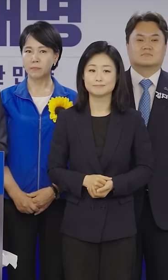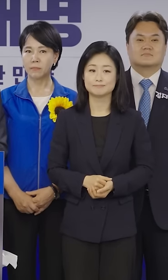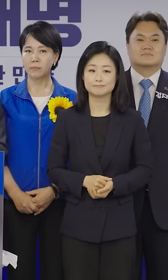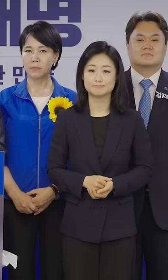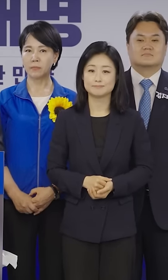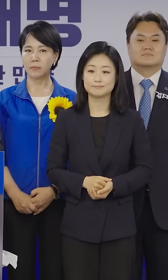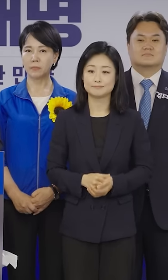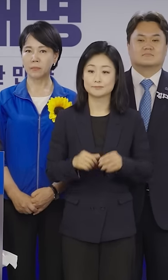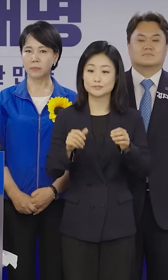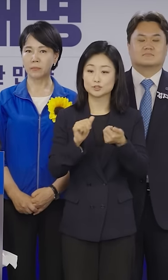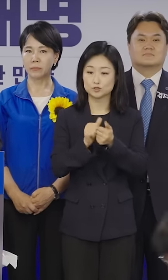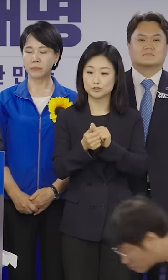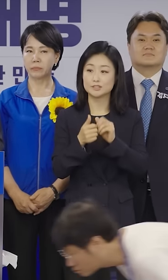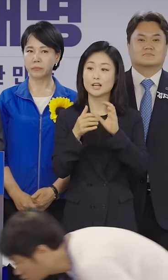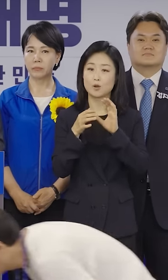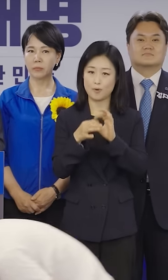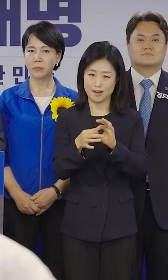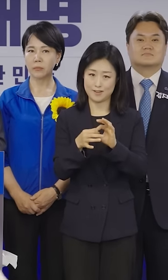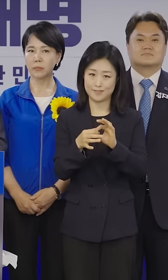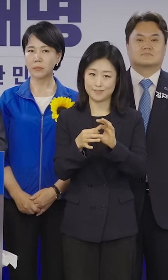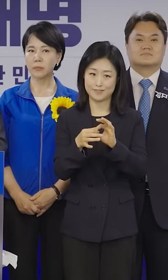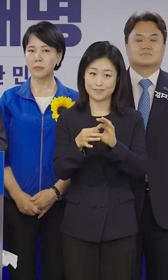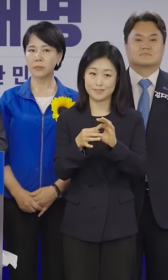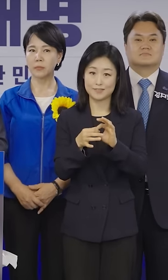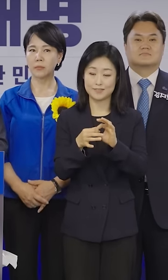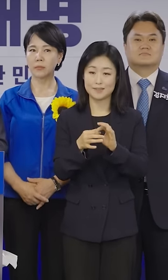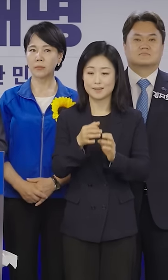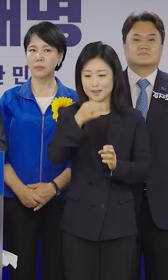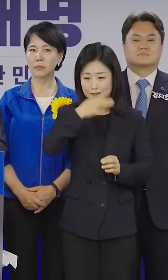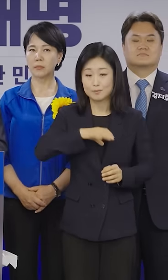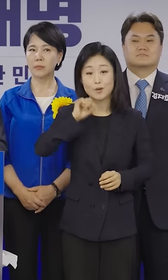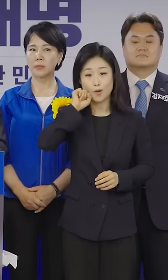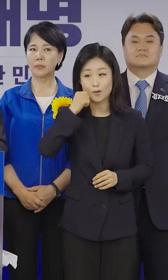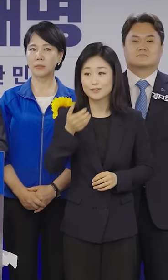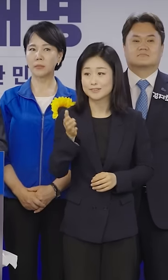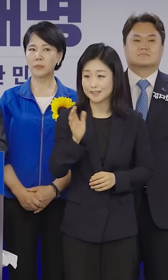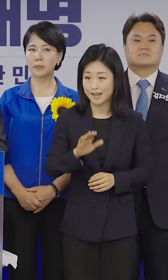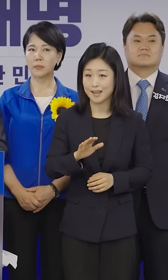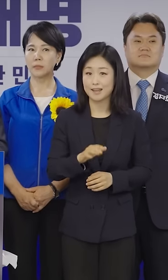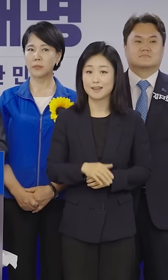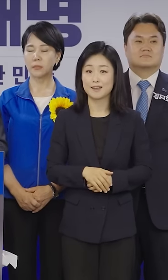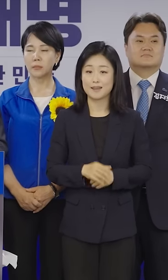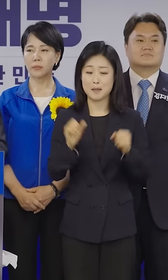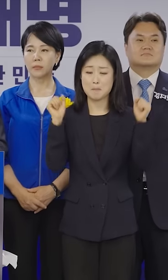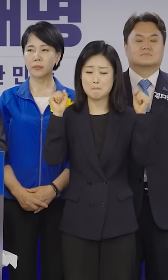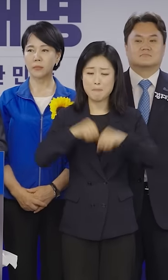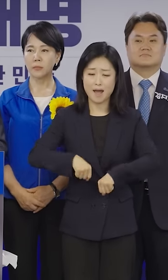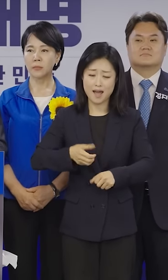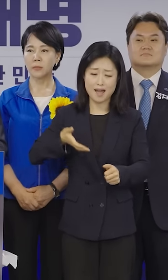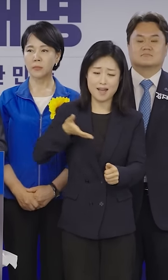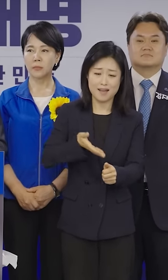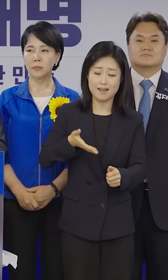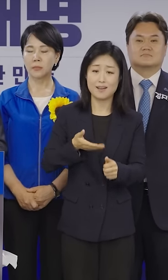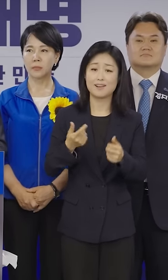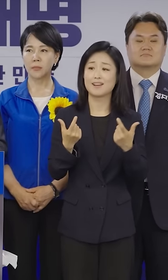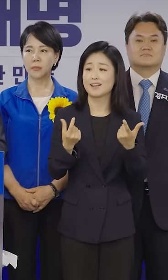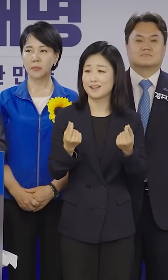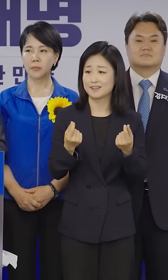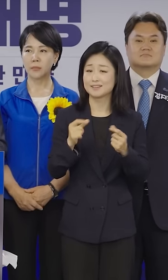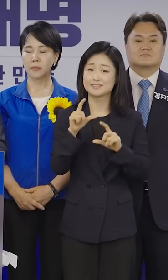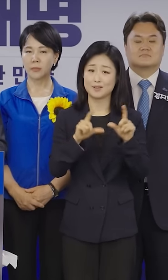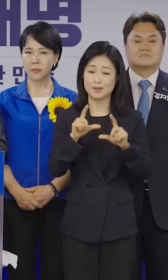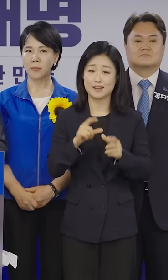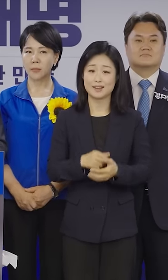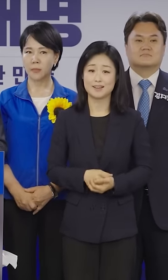지금 주식시장이 안 그래도 어려운데 아예 그냥 망하라고 고사를 지내는 것 비슷한